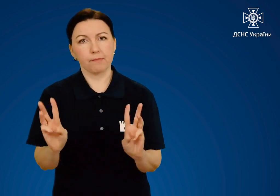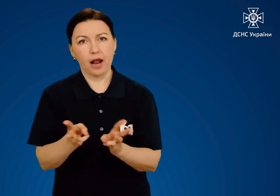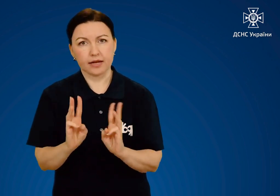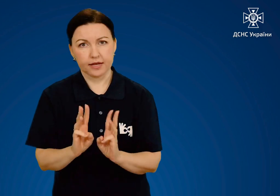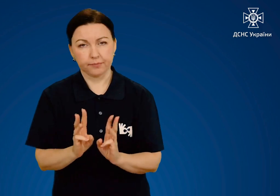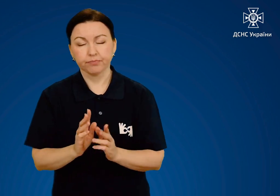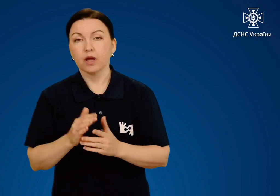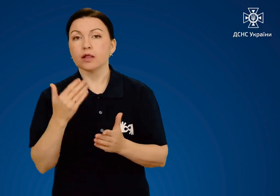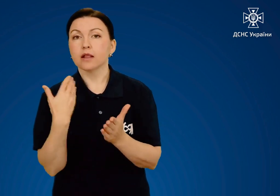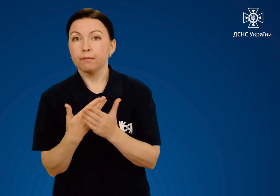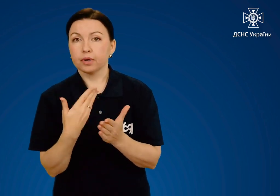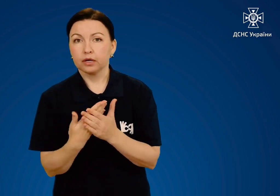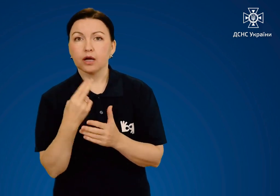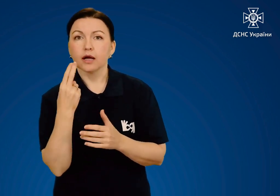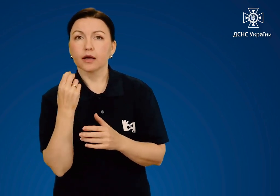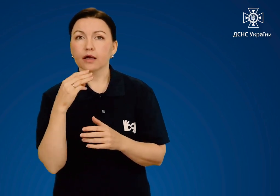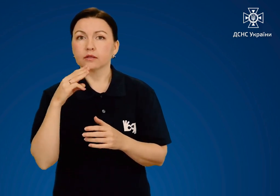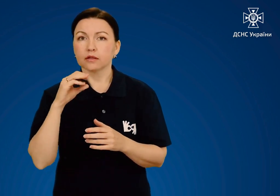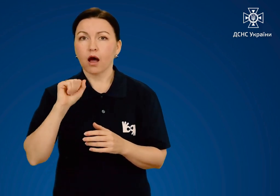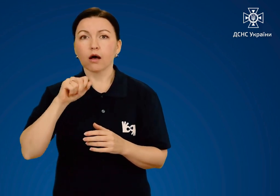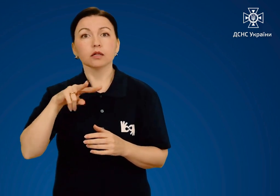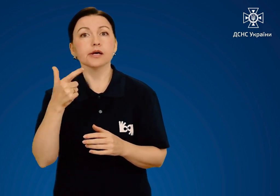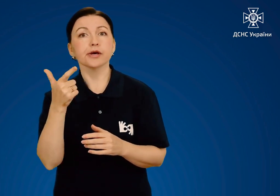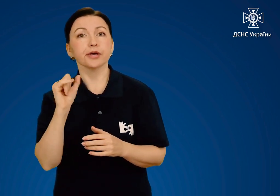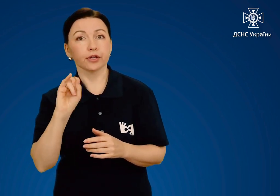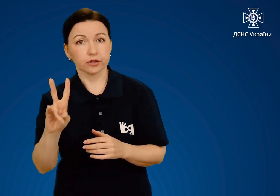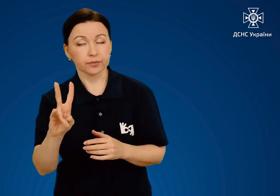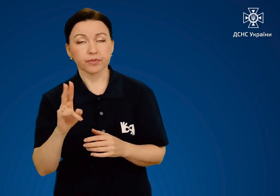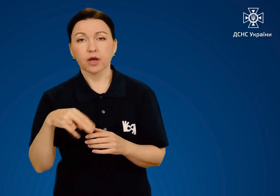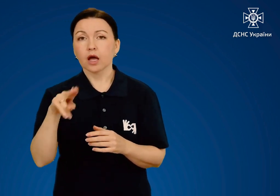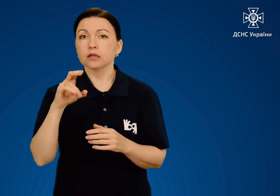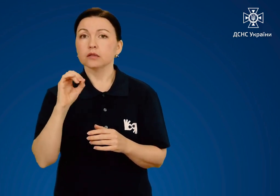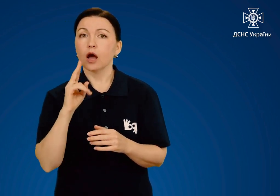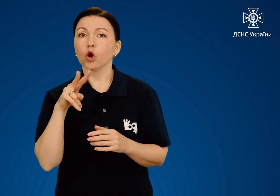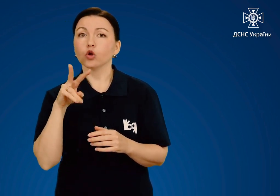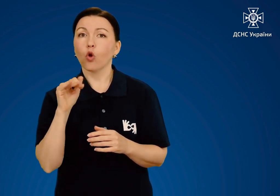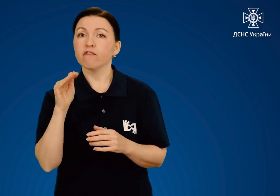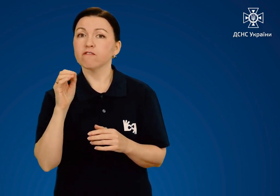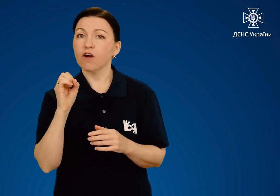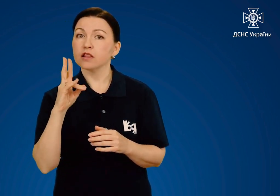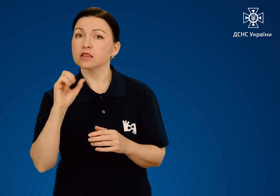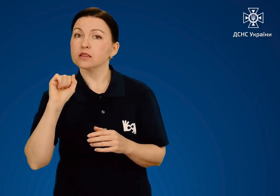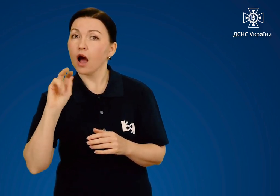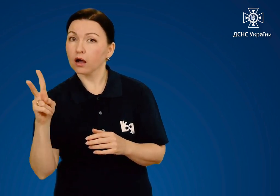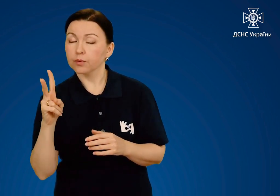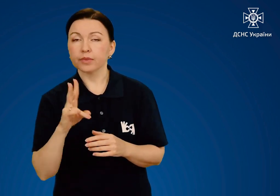препарати, наприклад, кеталгін, деклофенак,